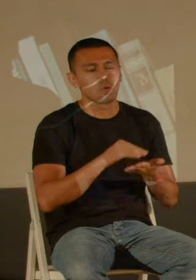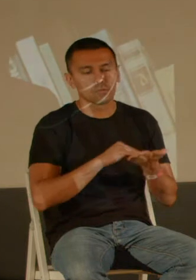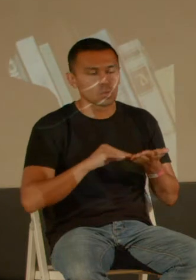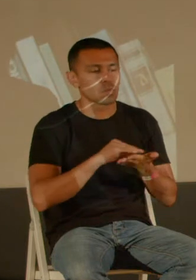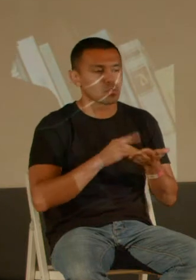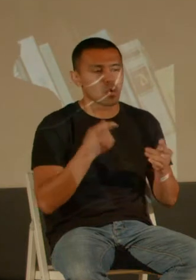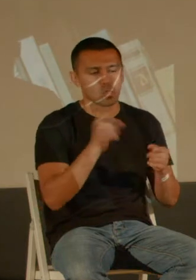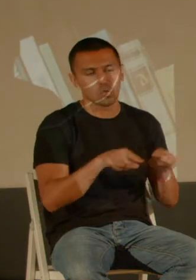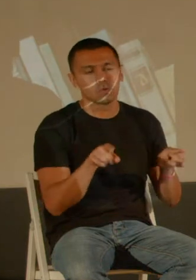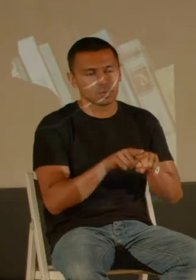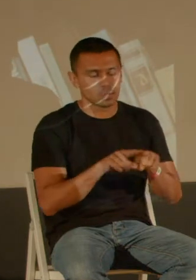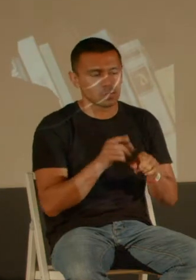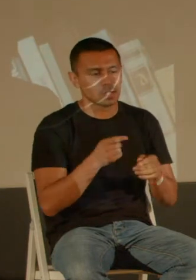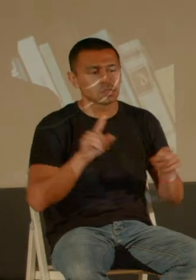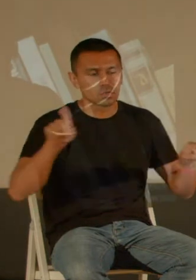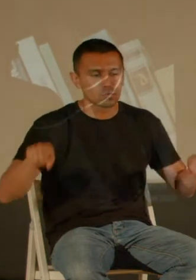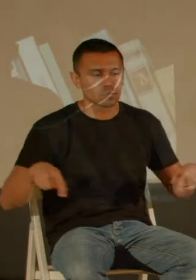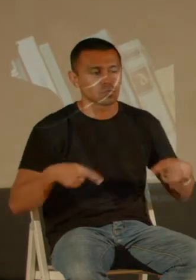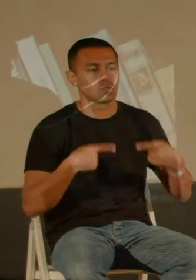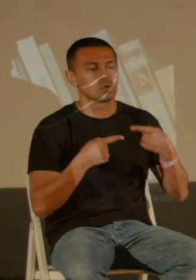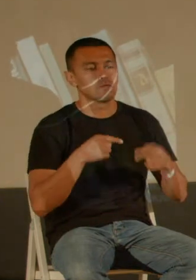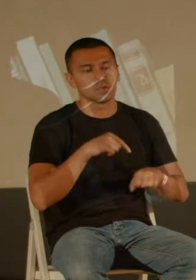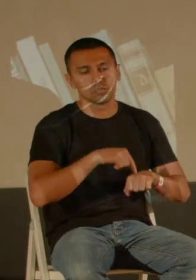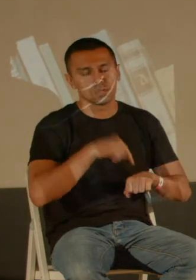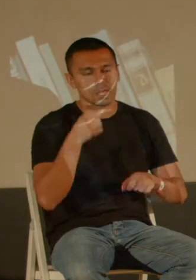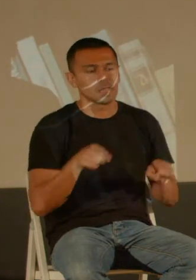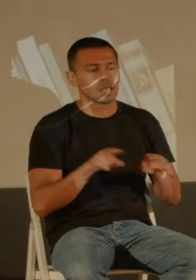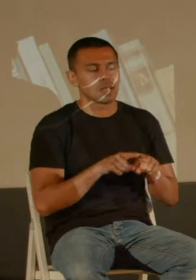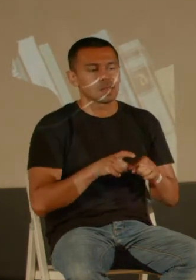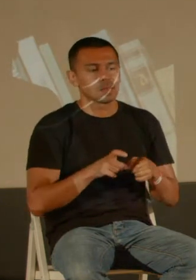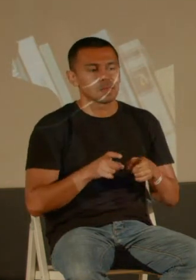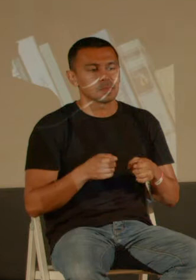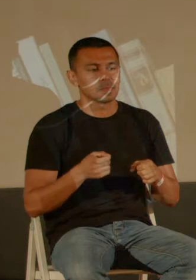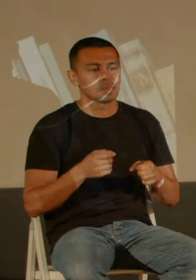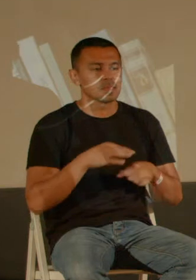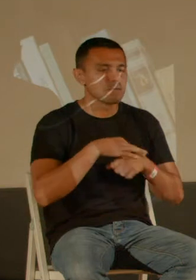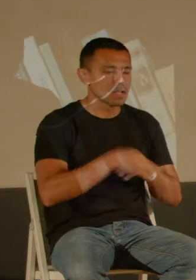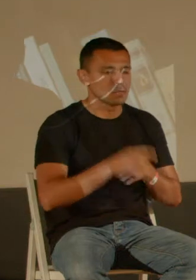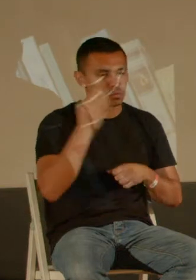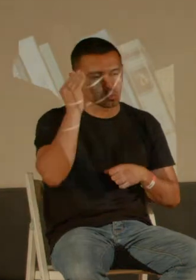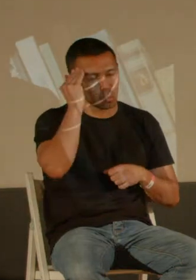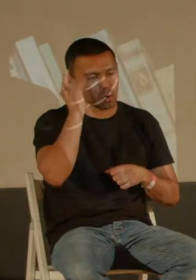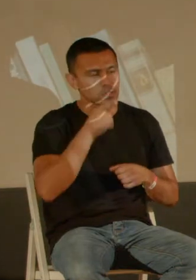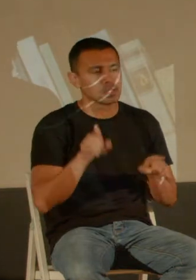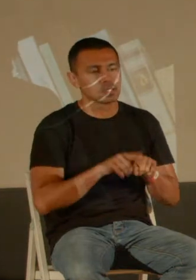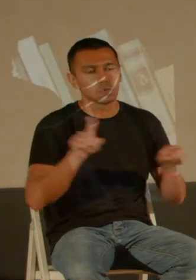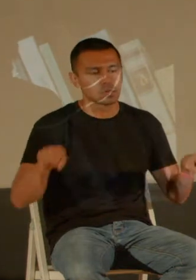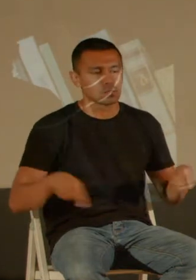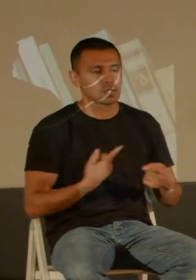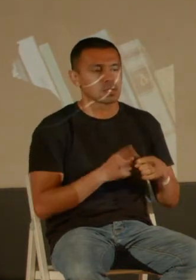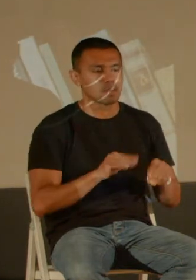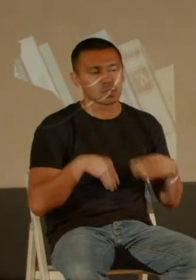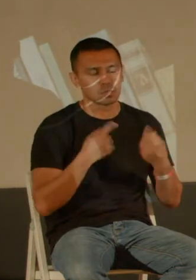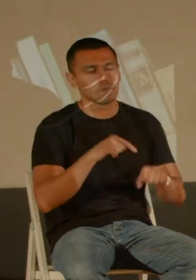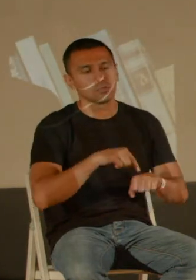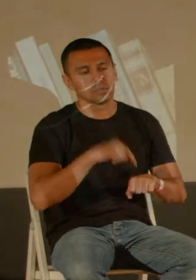Повтори одного і того самого. І вони створюють відчуття таких нав'язливих думок в голові. І вони так само створюють, оце